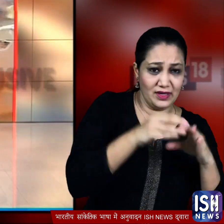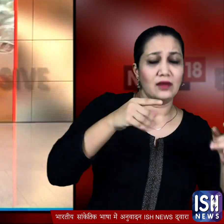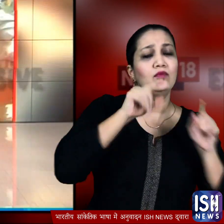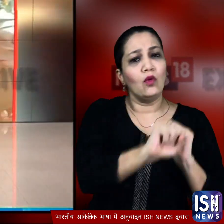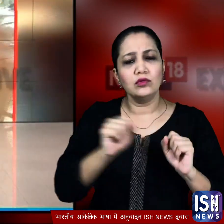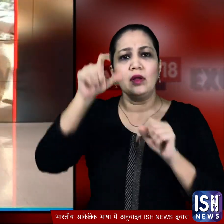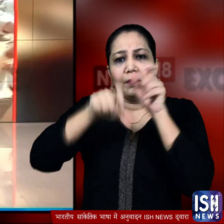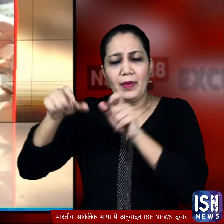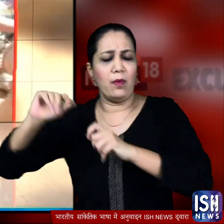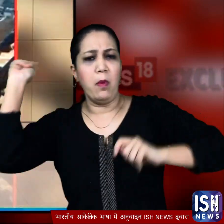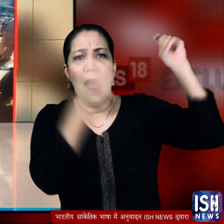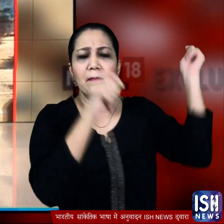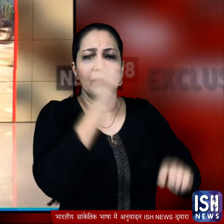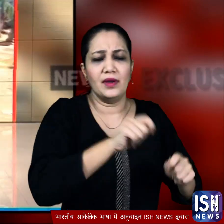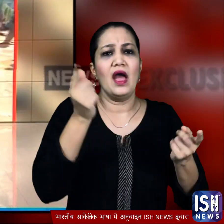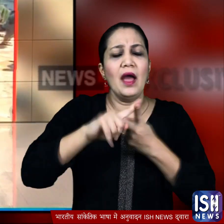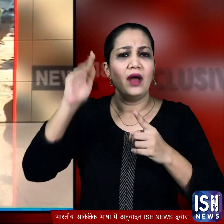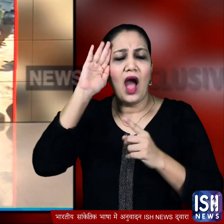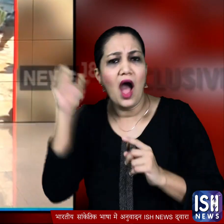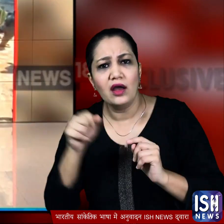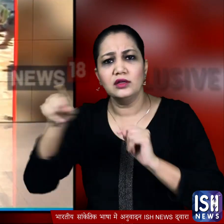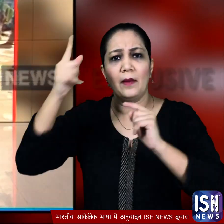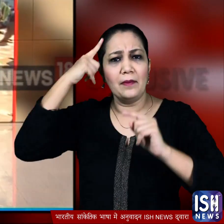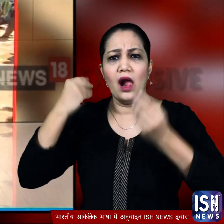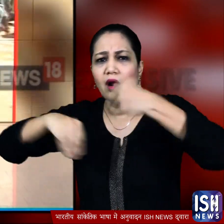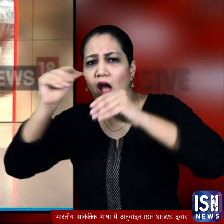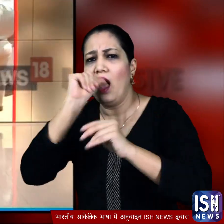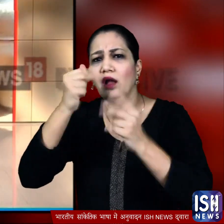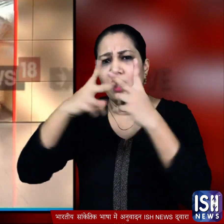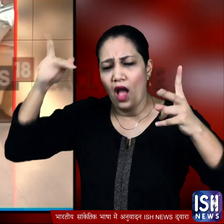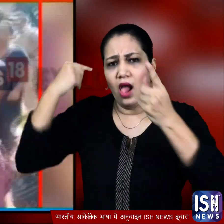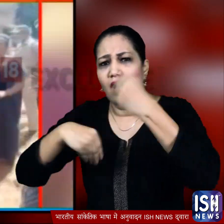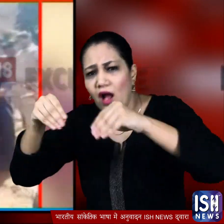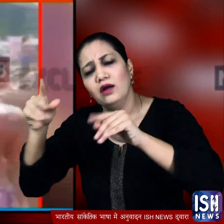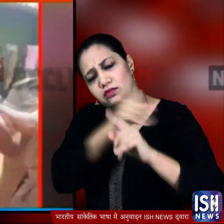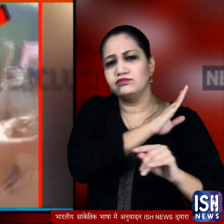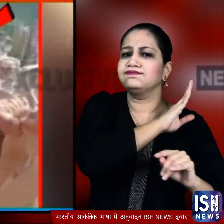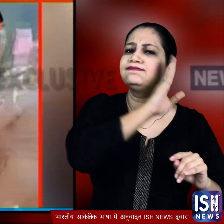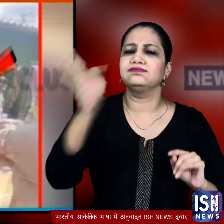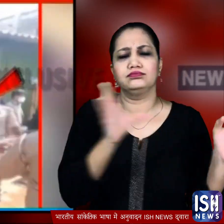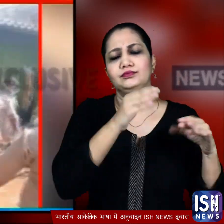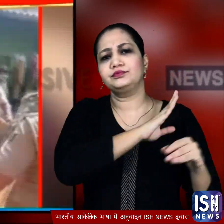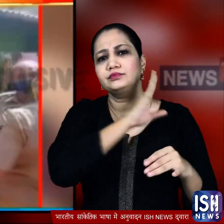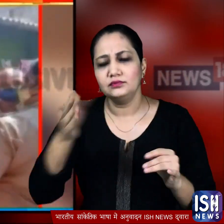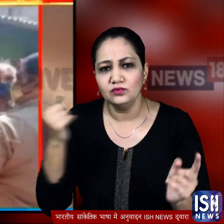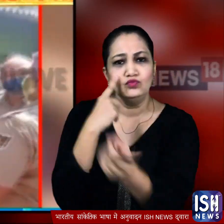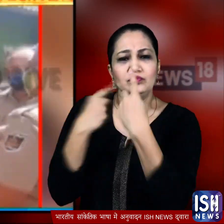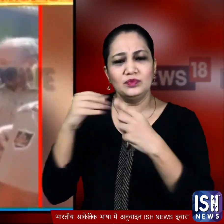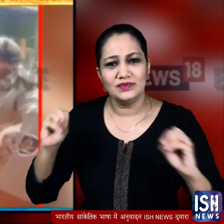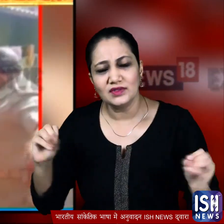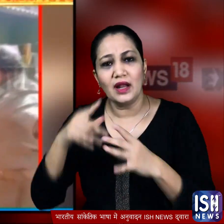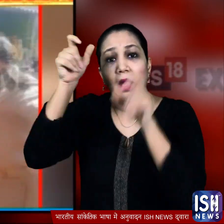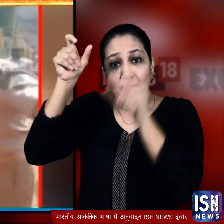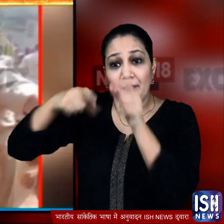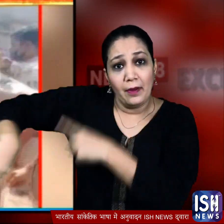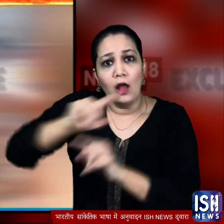लोगों ने हमला कर दिया। विभाग को एक इलाके में शराब के अवैध कारोबार की खबर मिली थी, लेकिन इस मामले में कार्रवाई शुरू होते ही